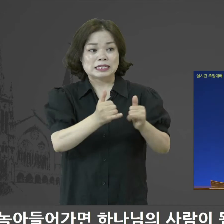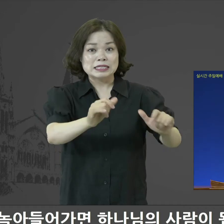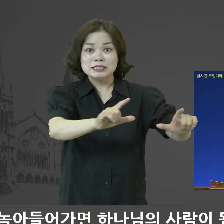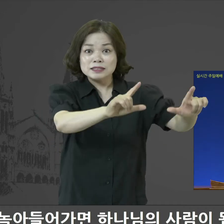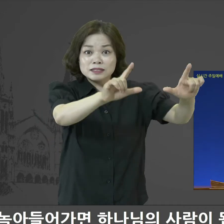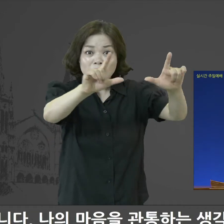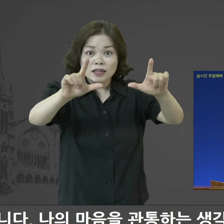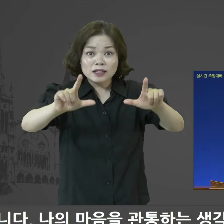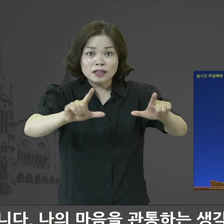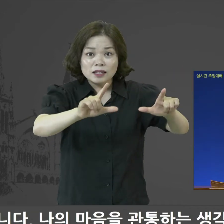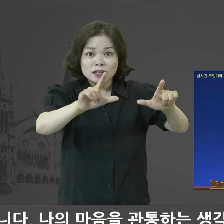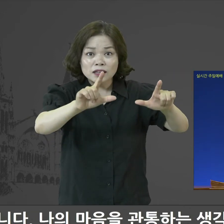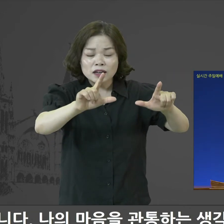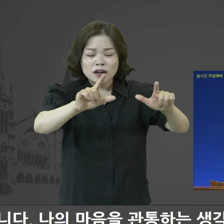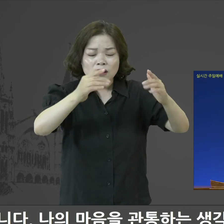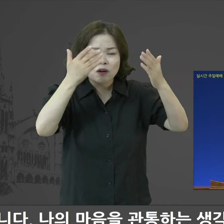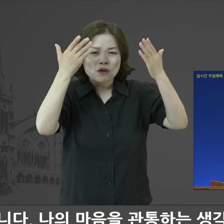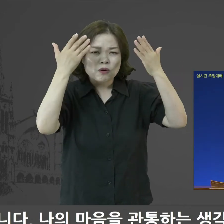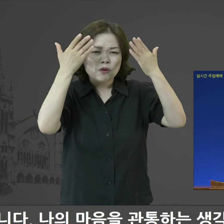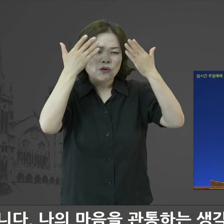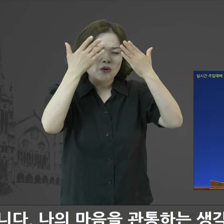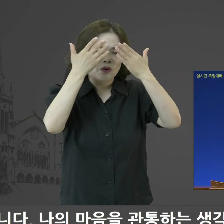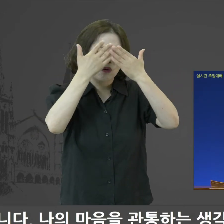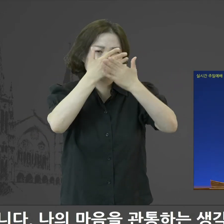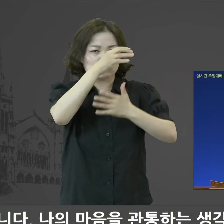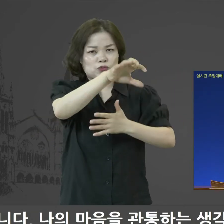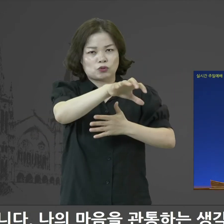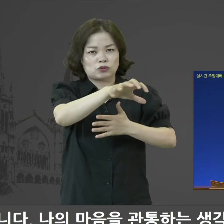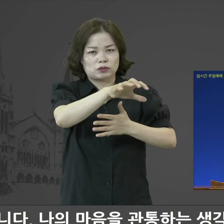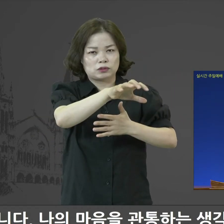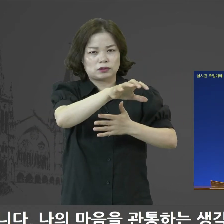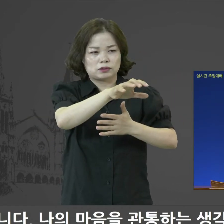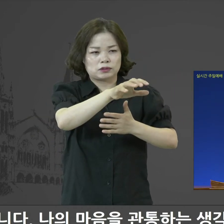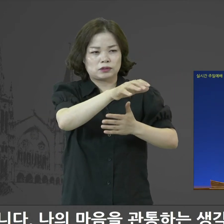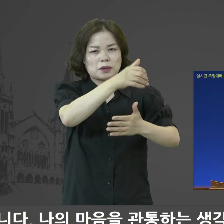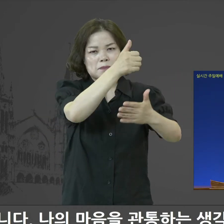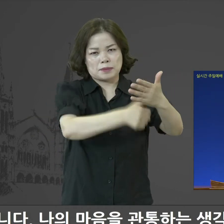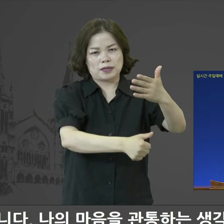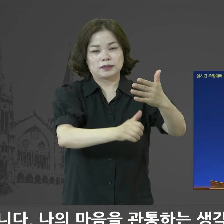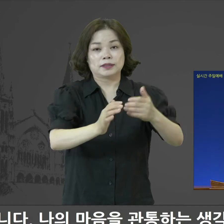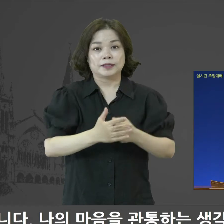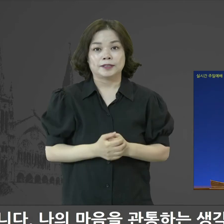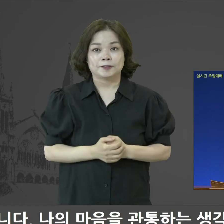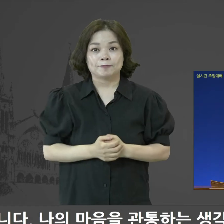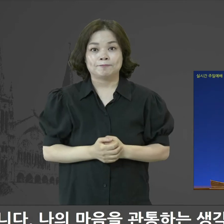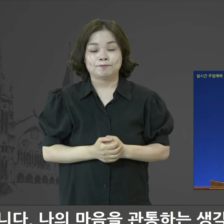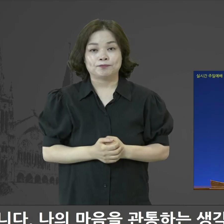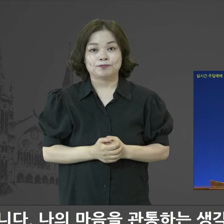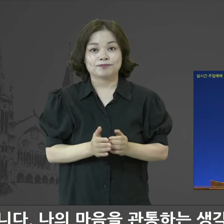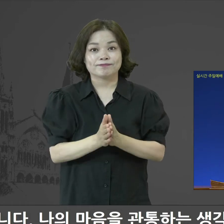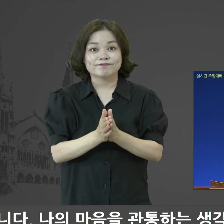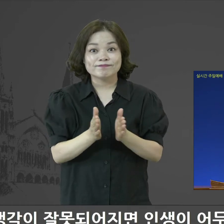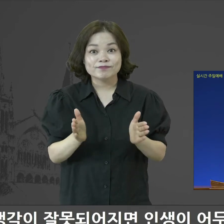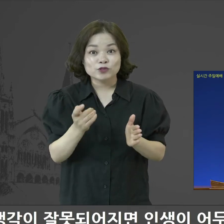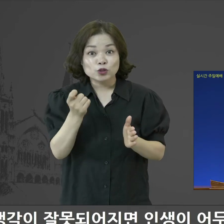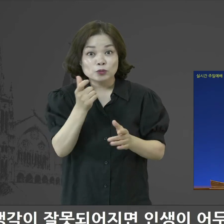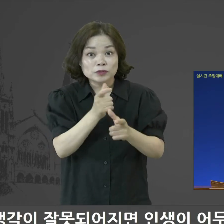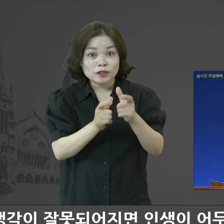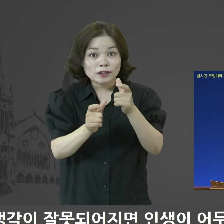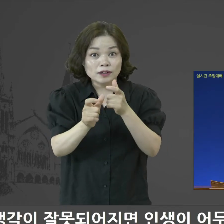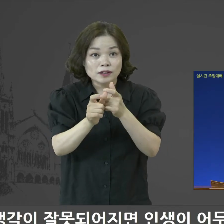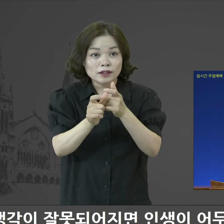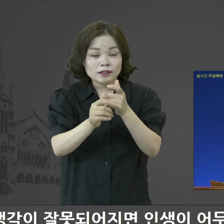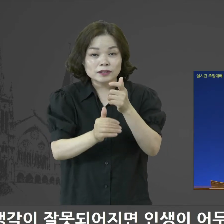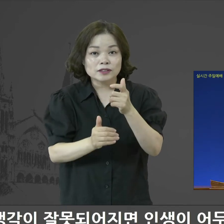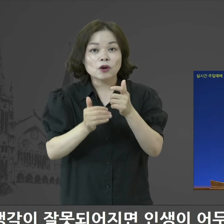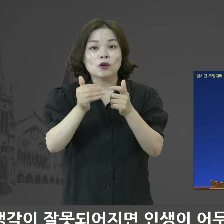인생이 그 어두워지는 자리로 빠지게 된다는 것이죠. 기왕 이렇게 시작한 김에 조금 더 한